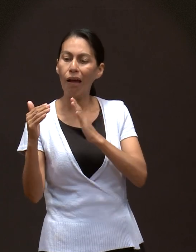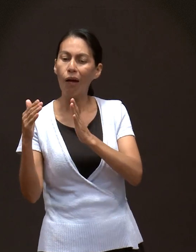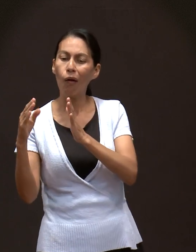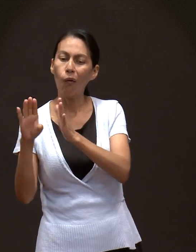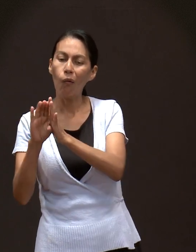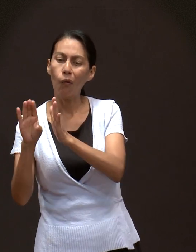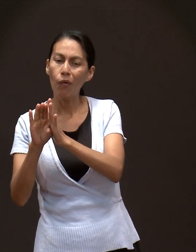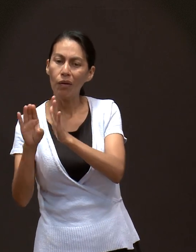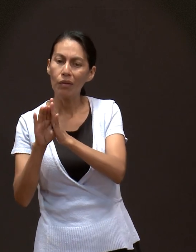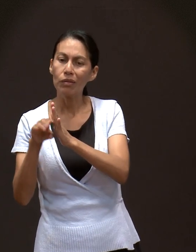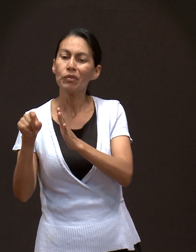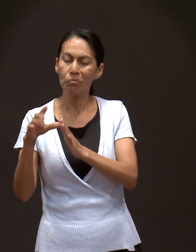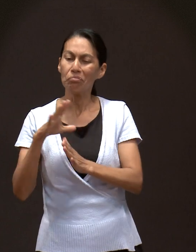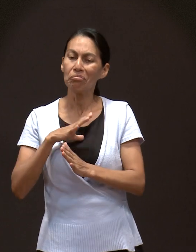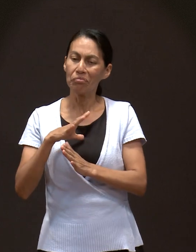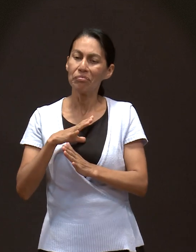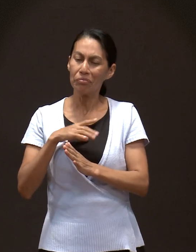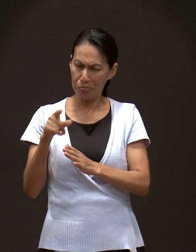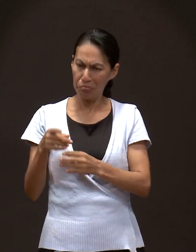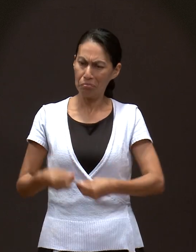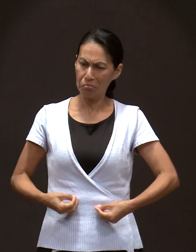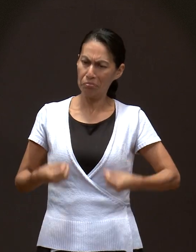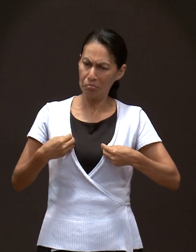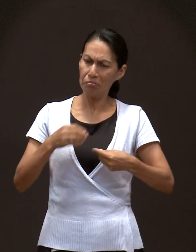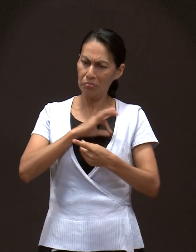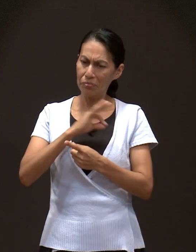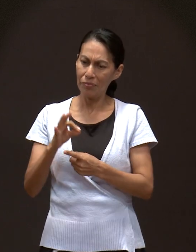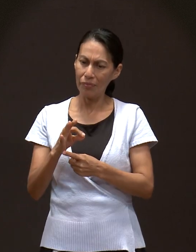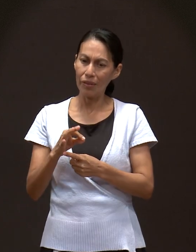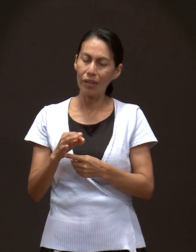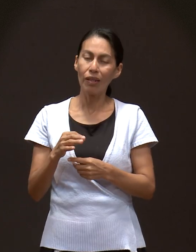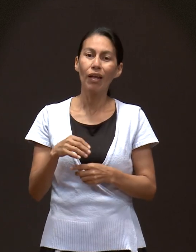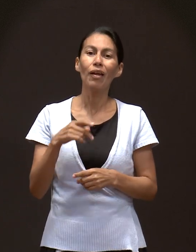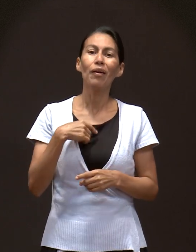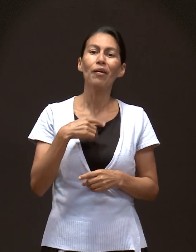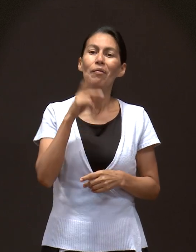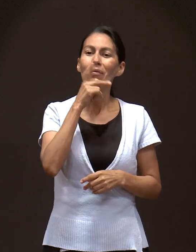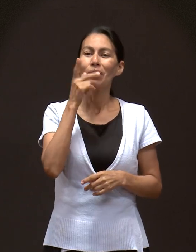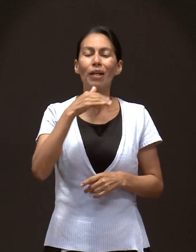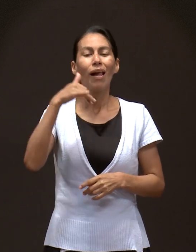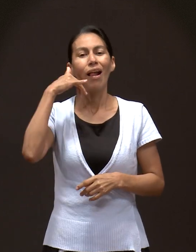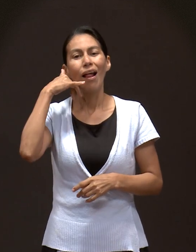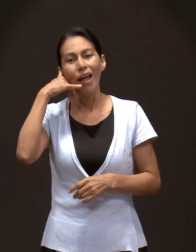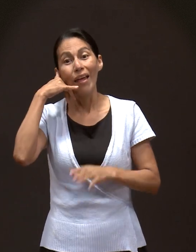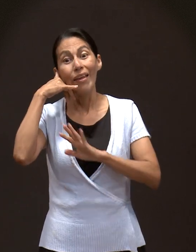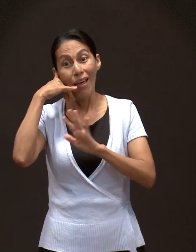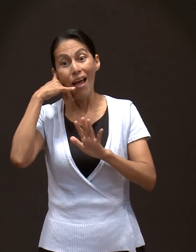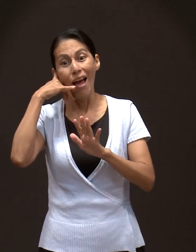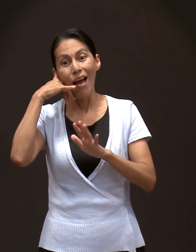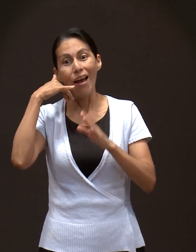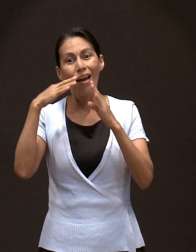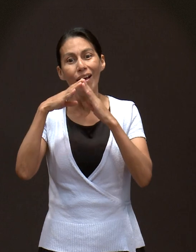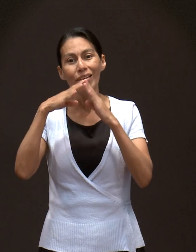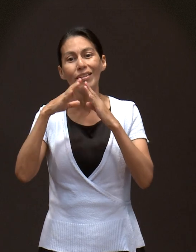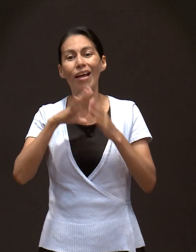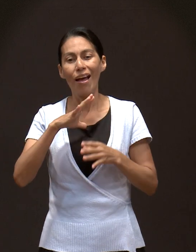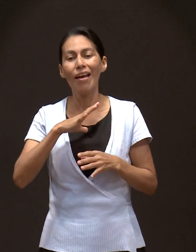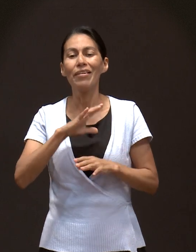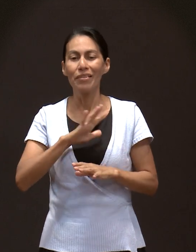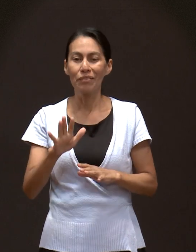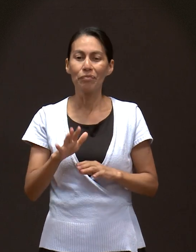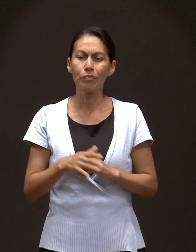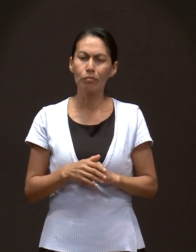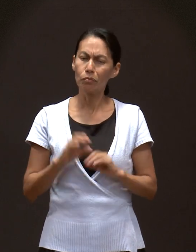puedes vivir. Entonces, yo le dije al pastor, pastor, ya encontré lugar. Y me dice, ok, te